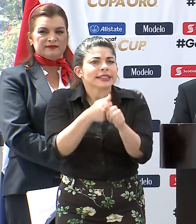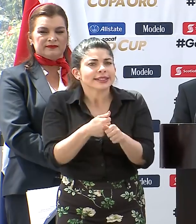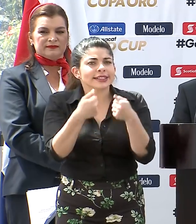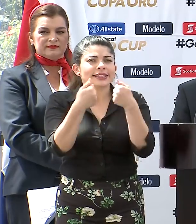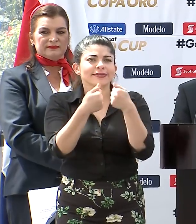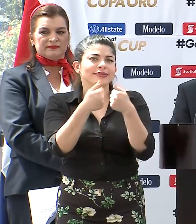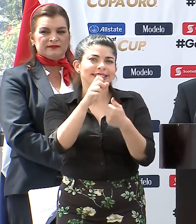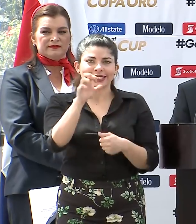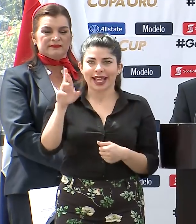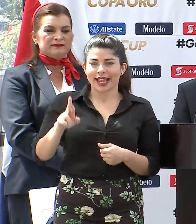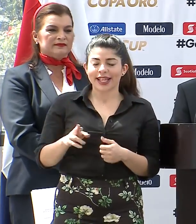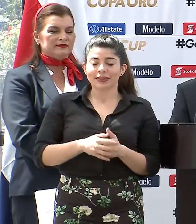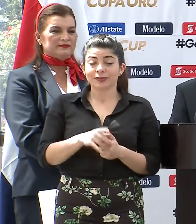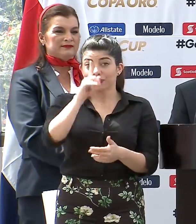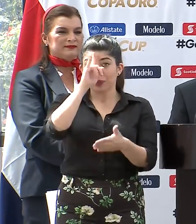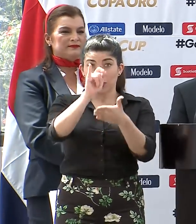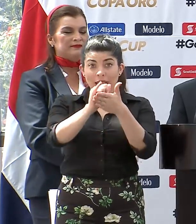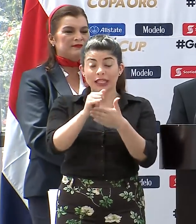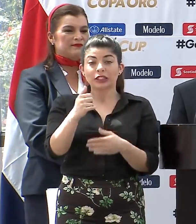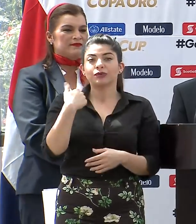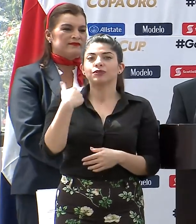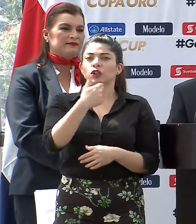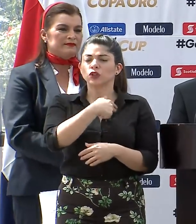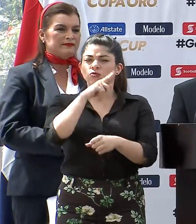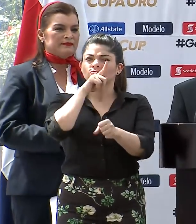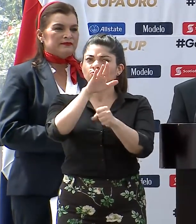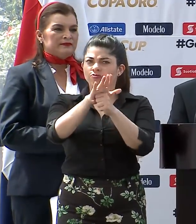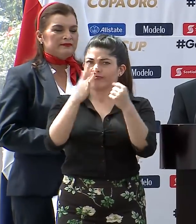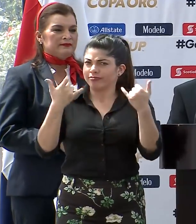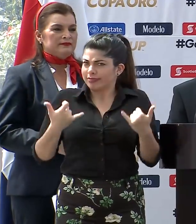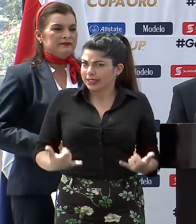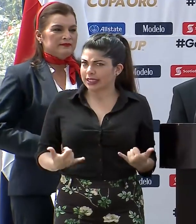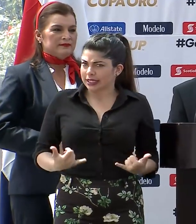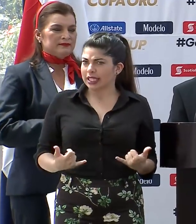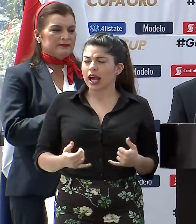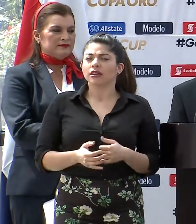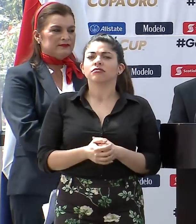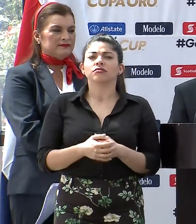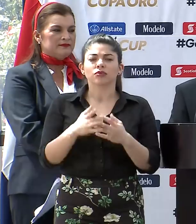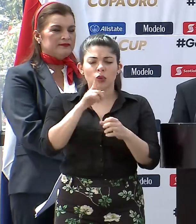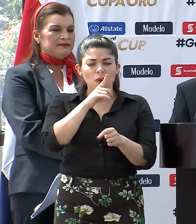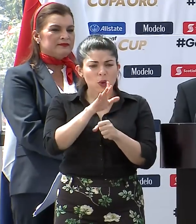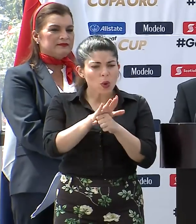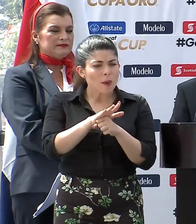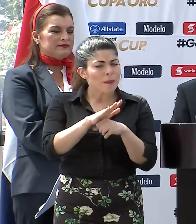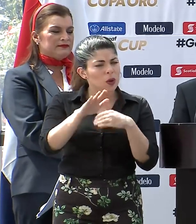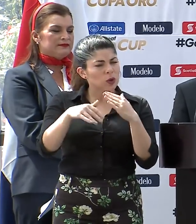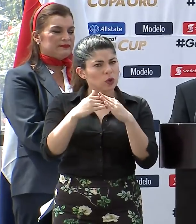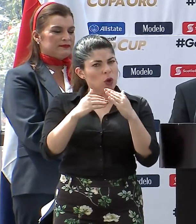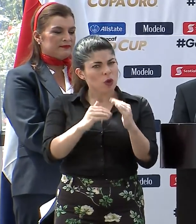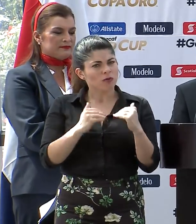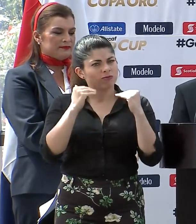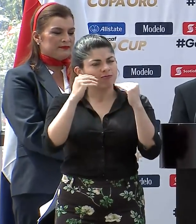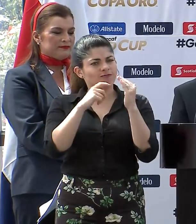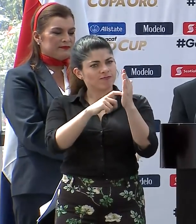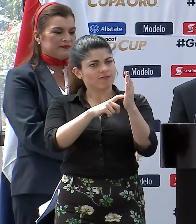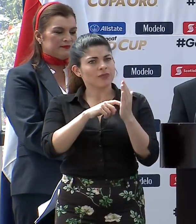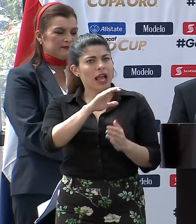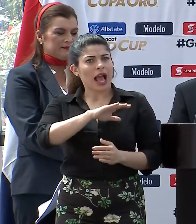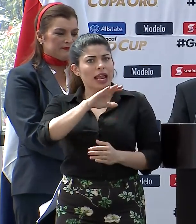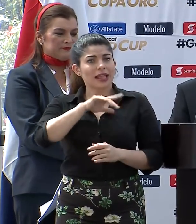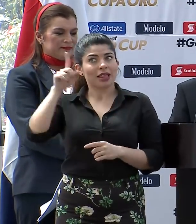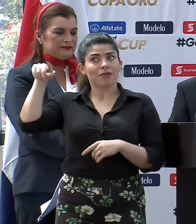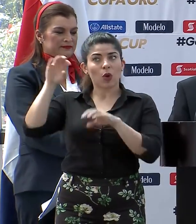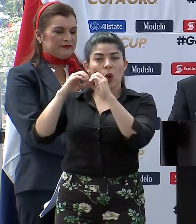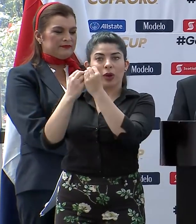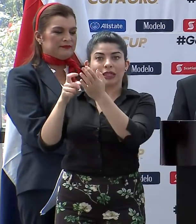sele. Es por eso que nos comprometemos desde ya a cumplir con los mayores estándares de calidad que exige la